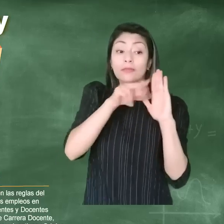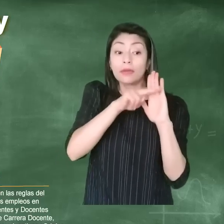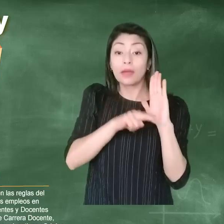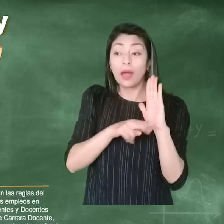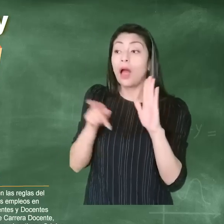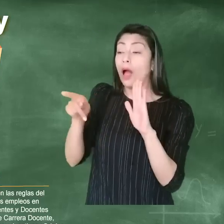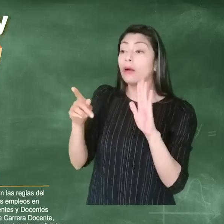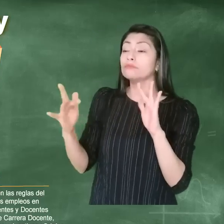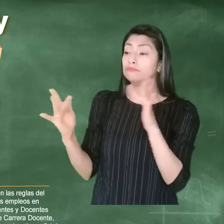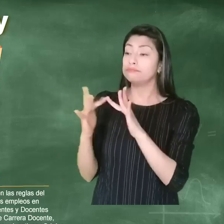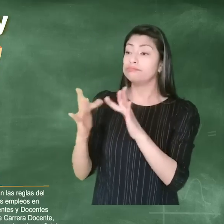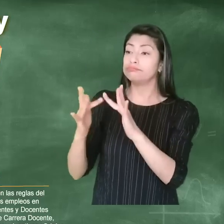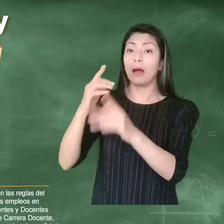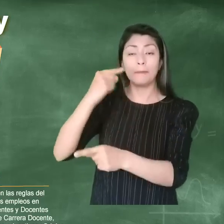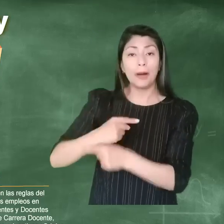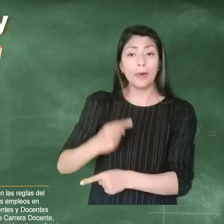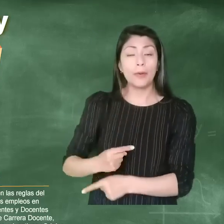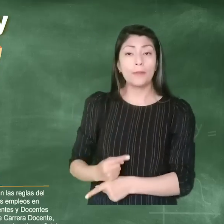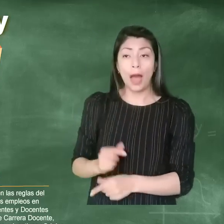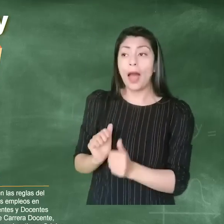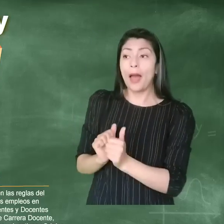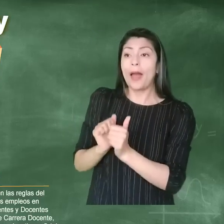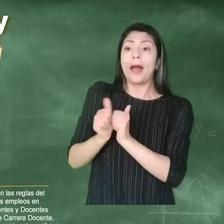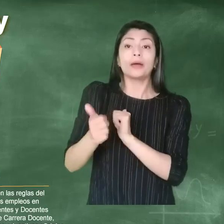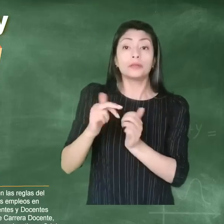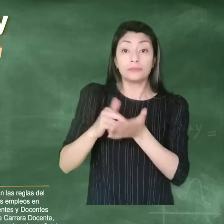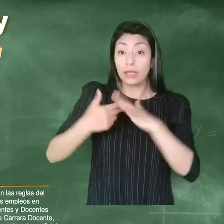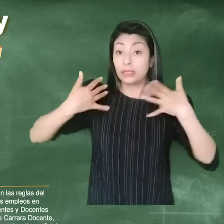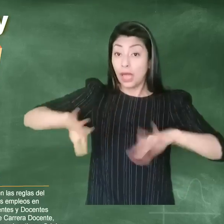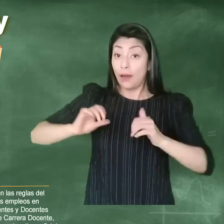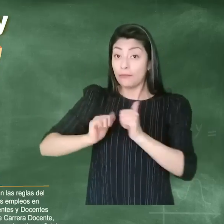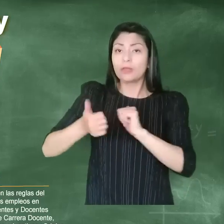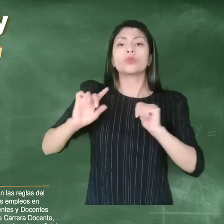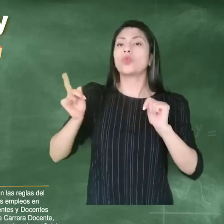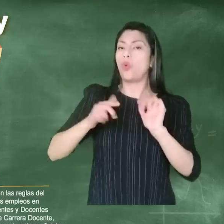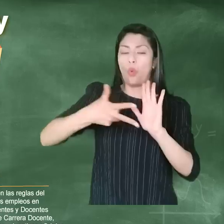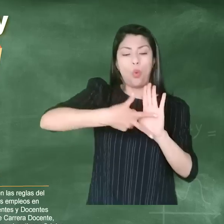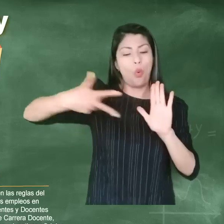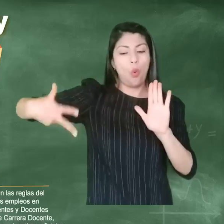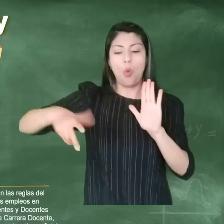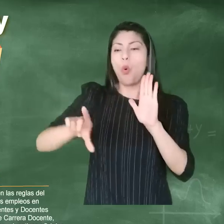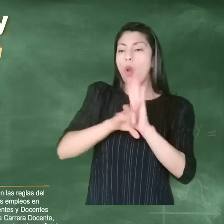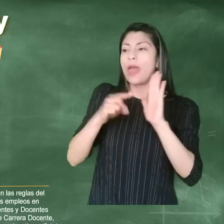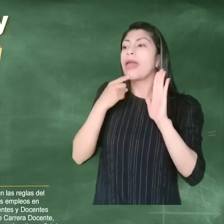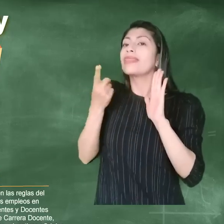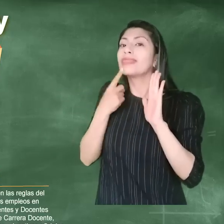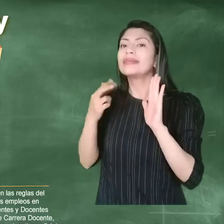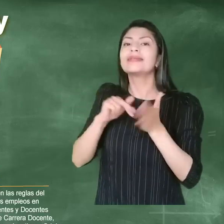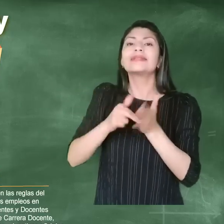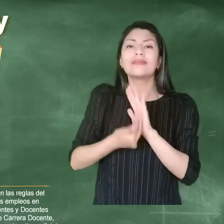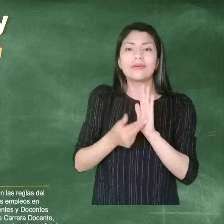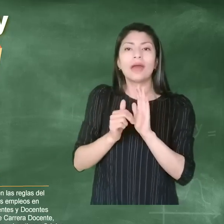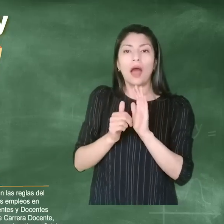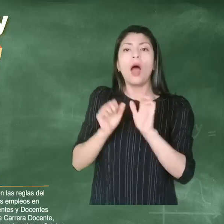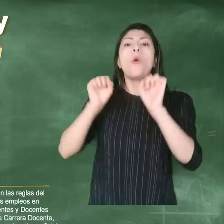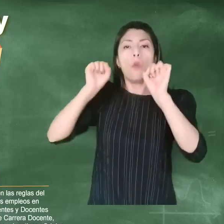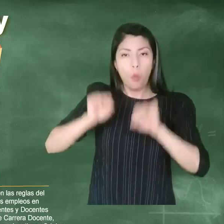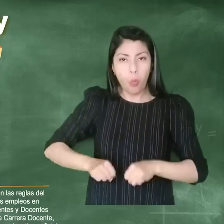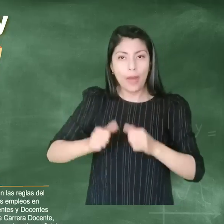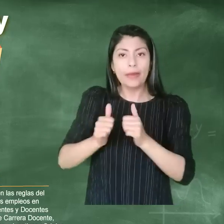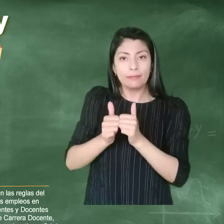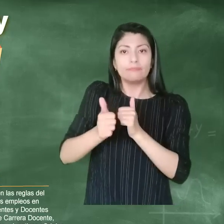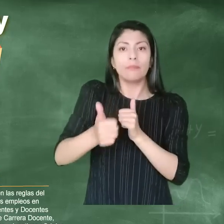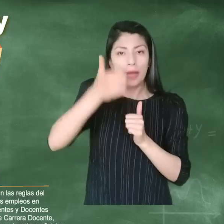una prueba ni un instrumento de selección, sino una condición obligatoria de orden constitucional y legal, que de